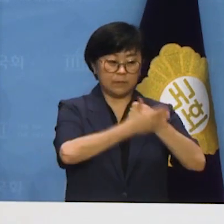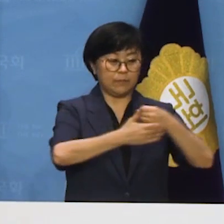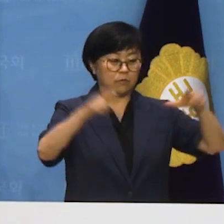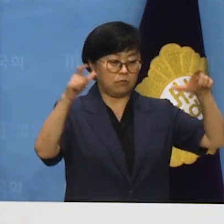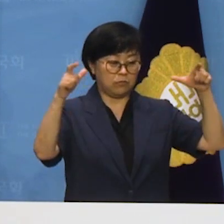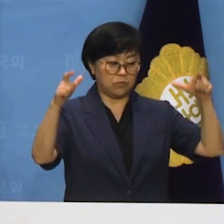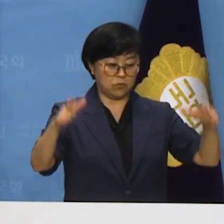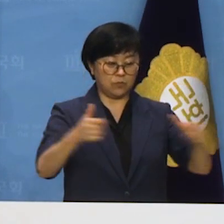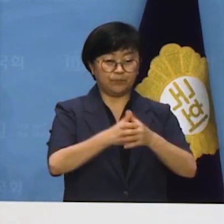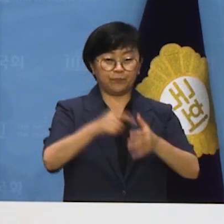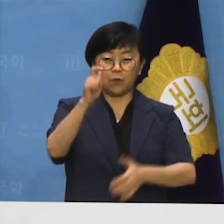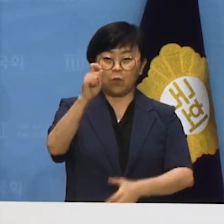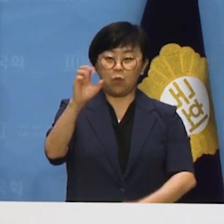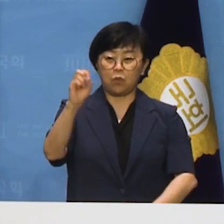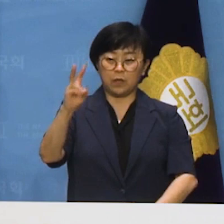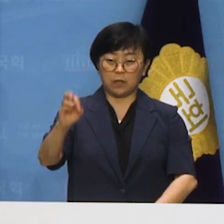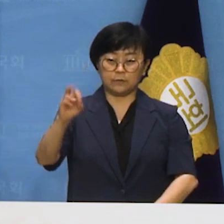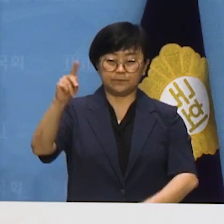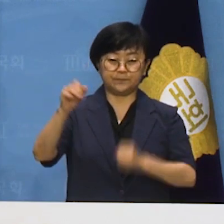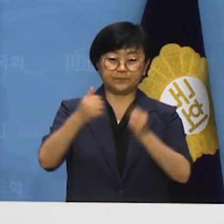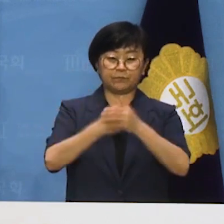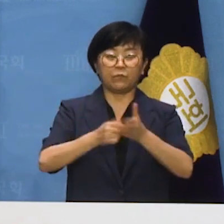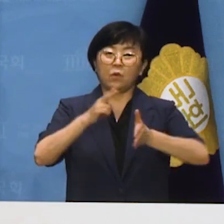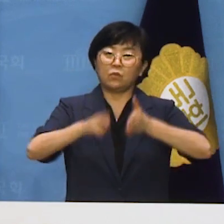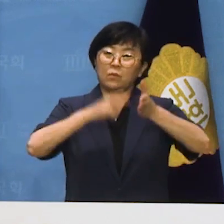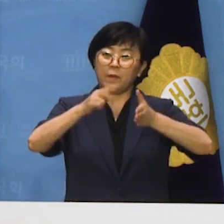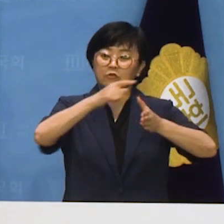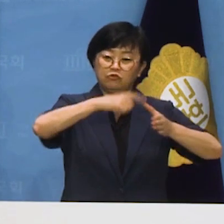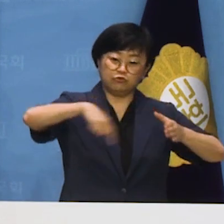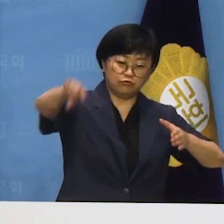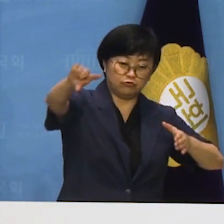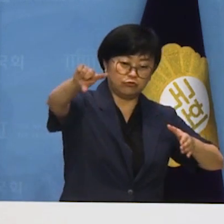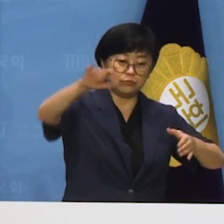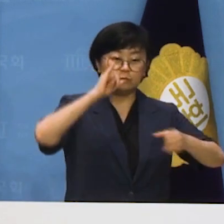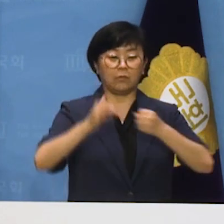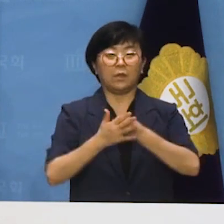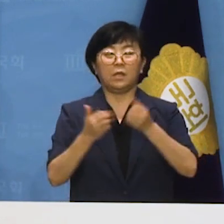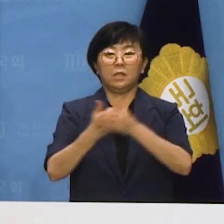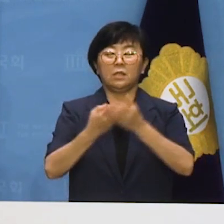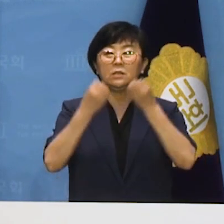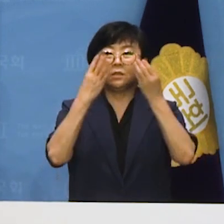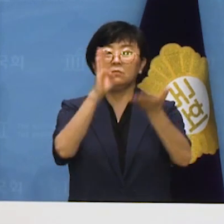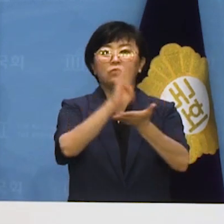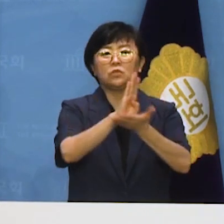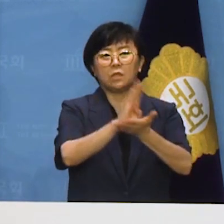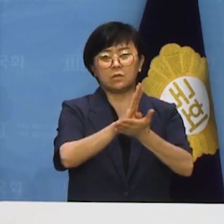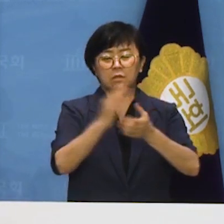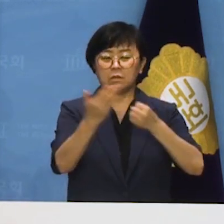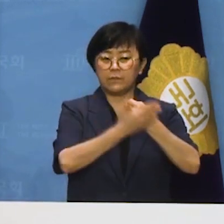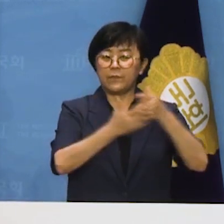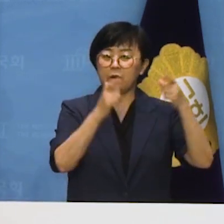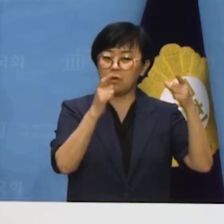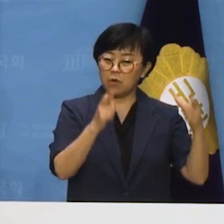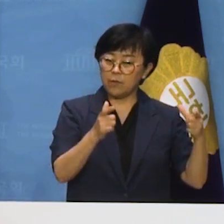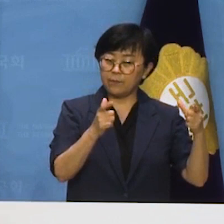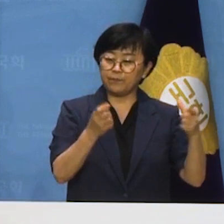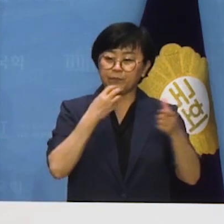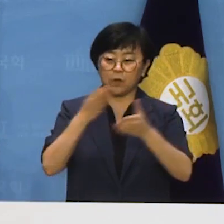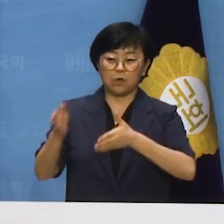거쳐 고양 삼송에 이르는 철도망 구축 사업입니다 신분당선은 은평뉴타운과